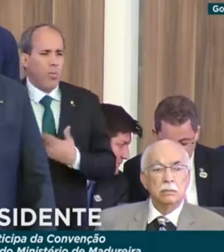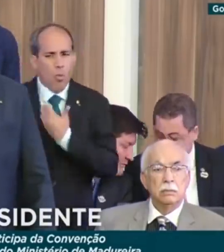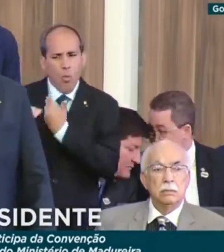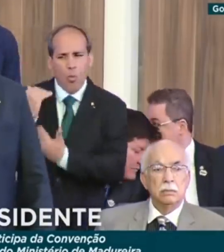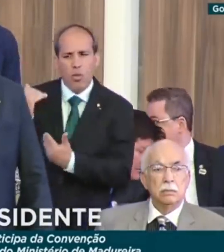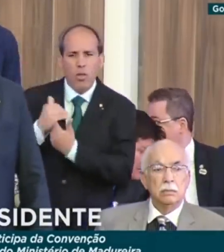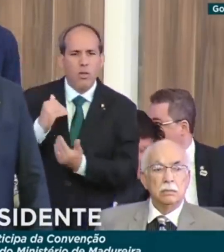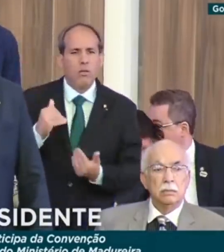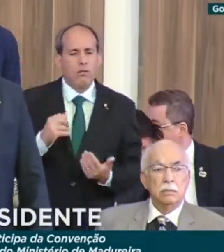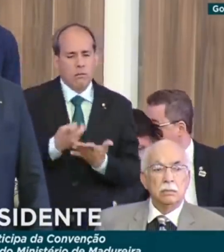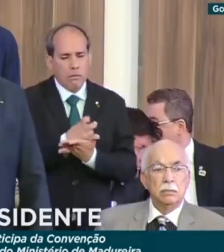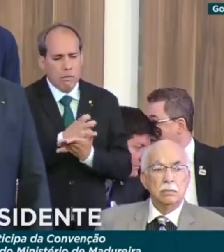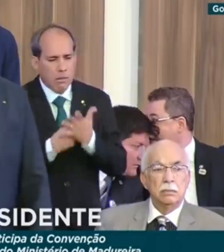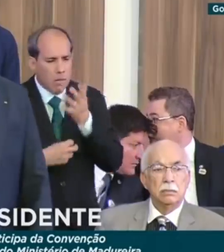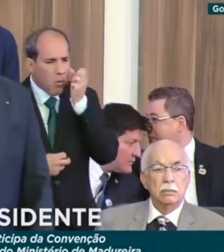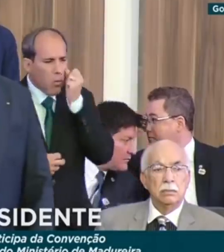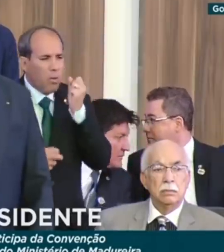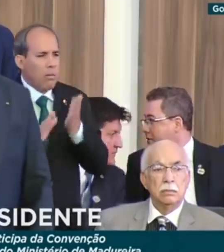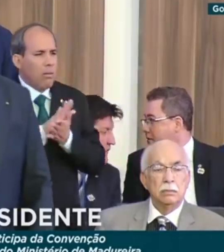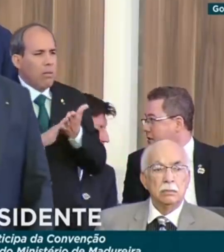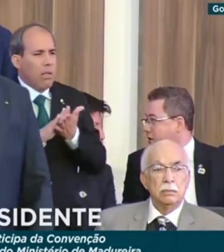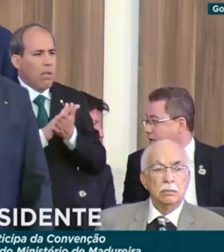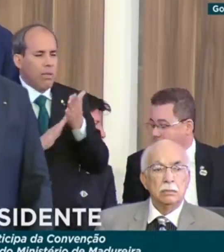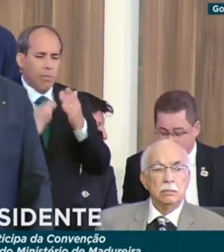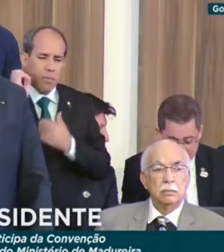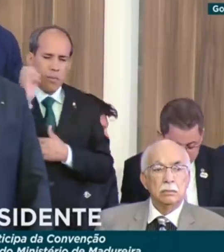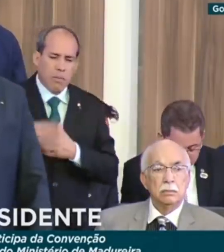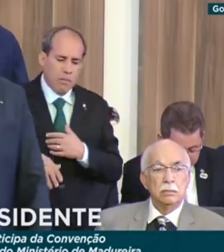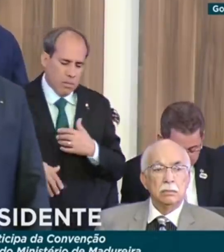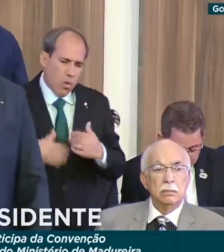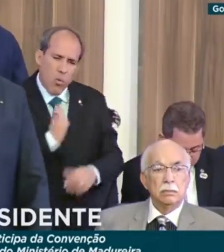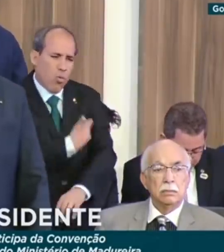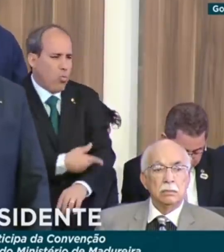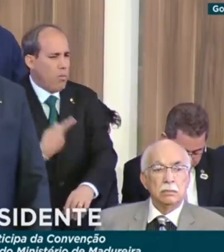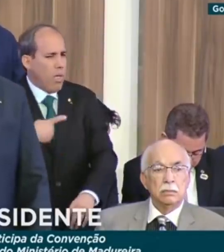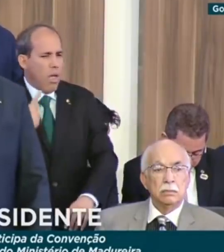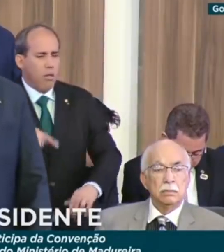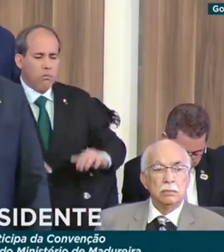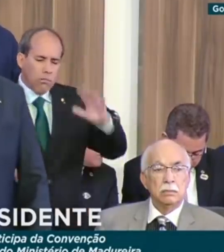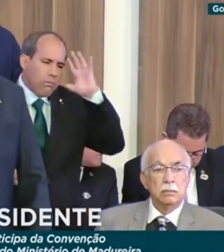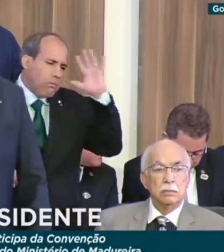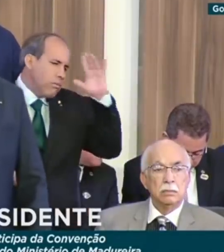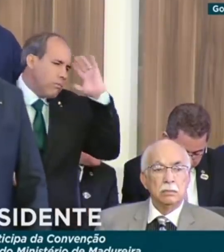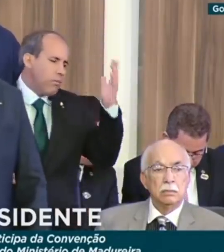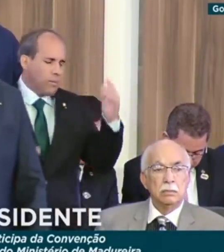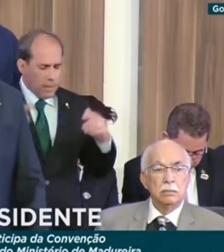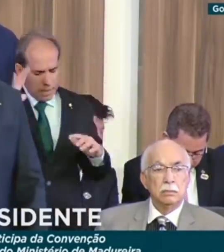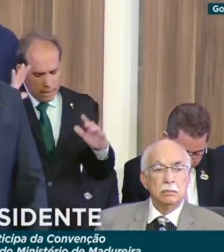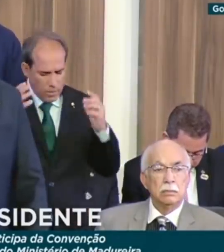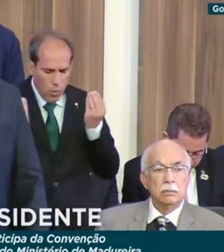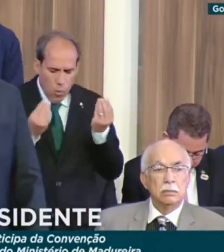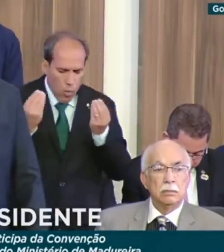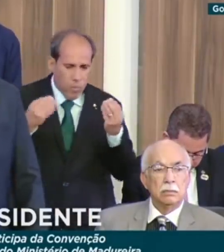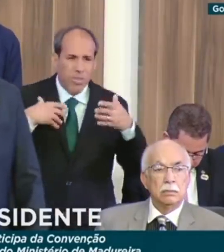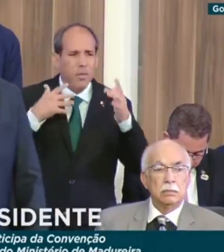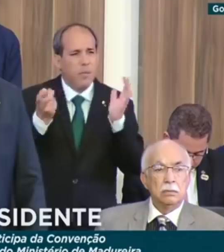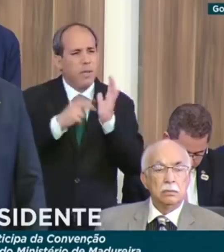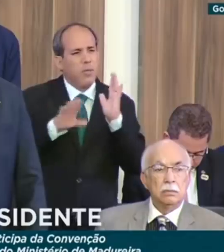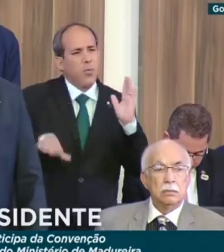noites sem dormir, o que é comum na minha vida, refletindo, pensando, durante o dia fazendo